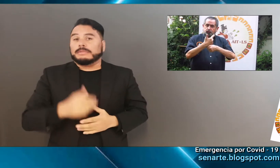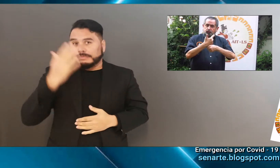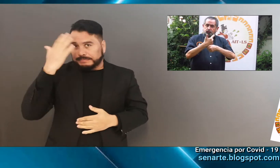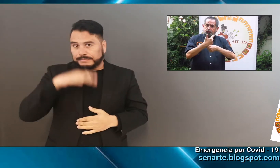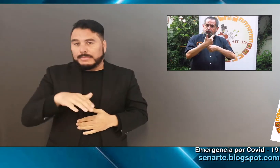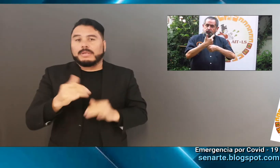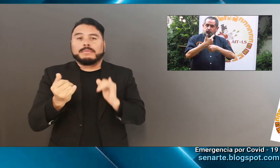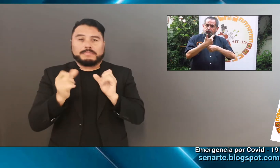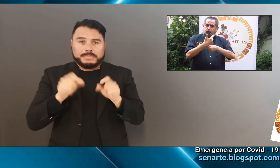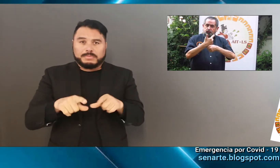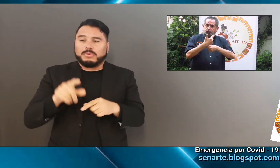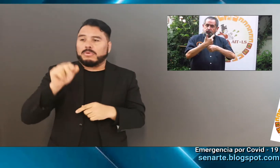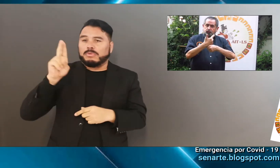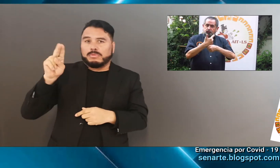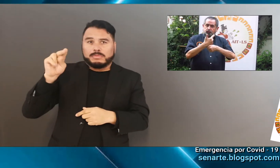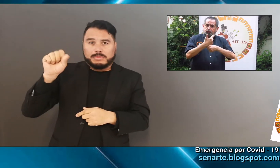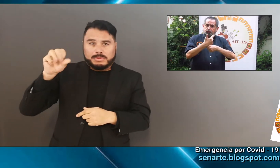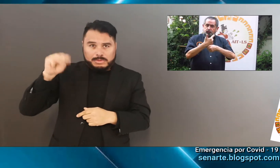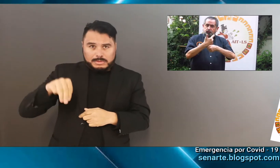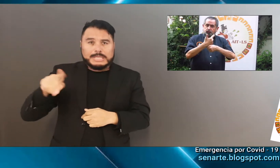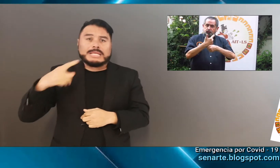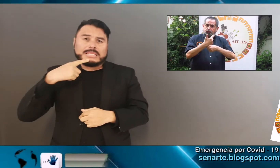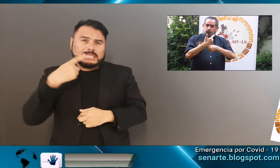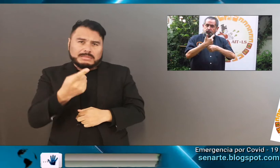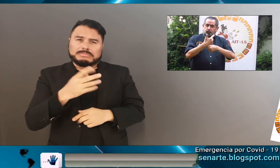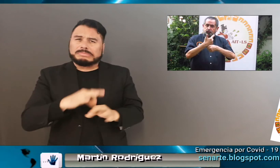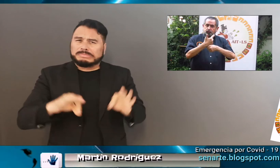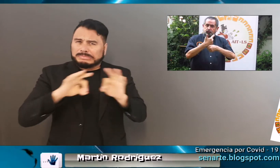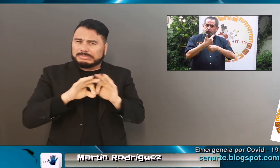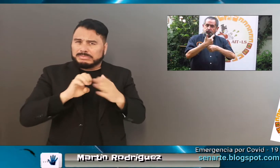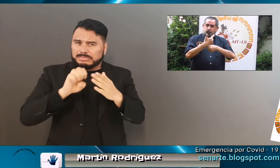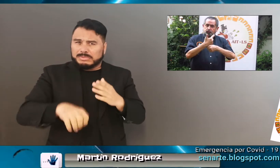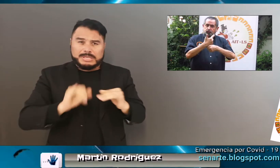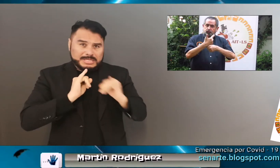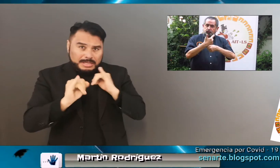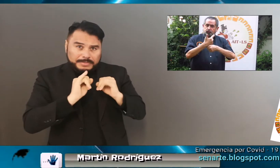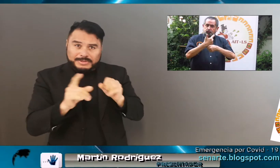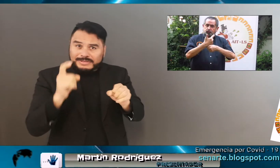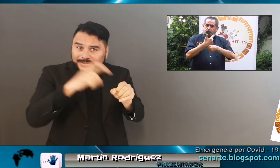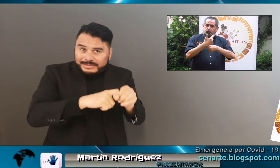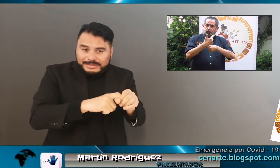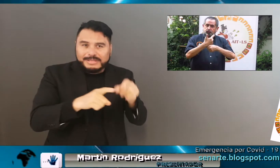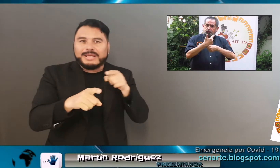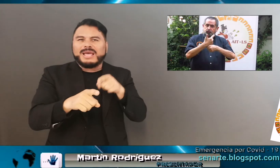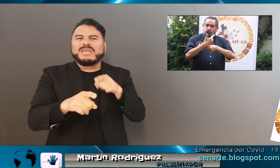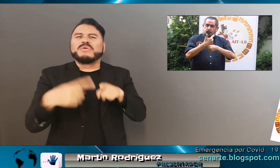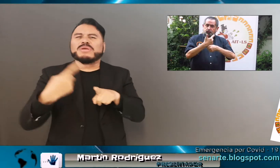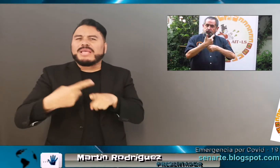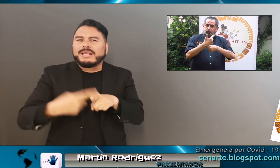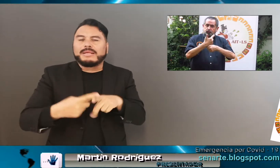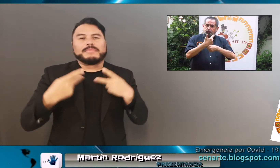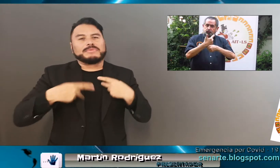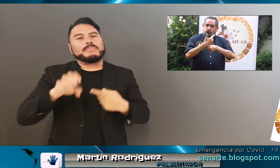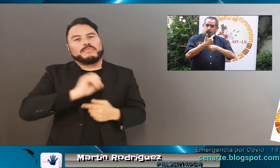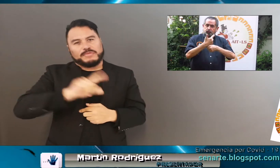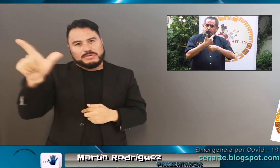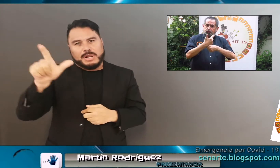de México señaló que es importante cuidar que las personas que brinden ese servicio de apoyo sean personas